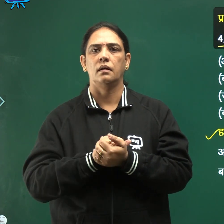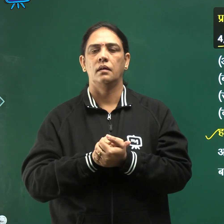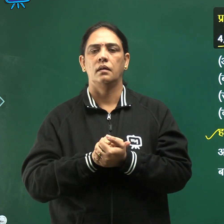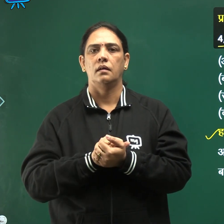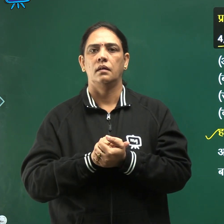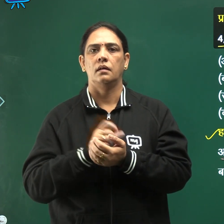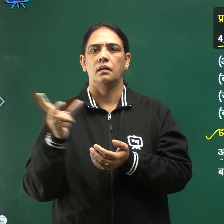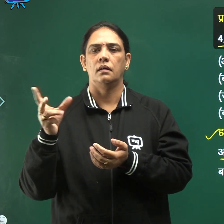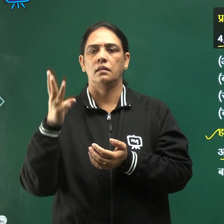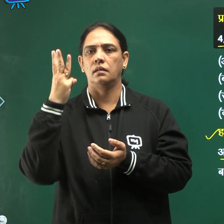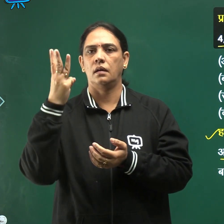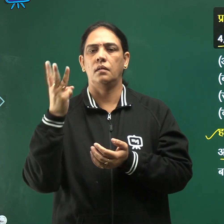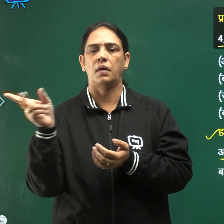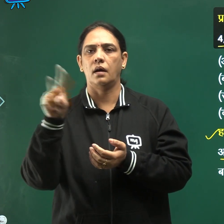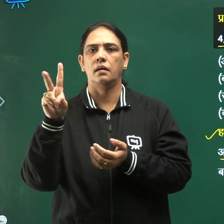3 बार